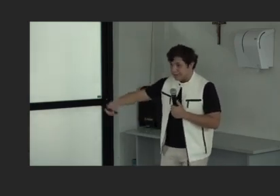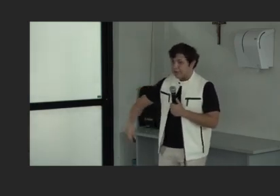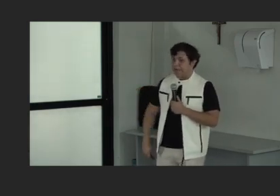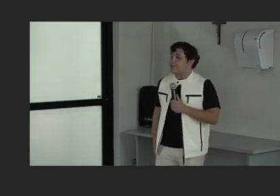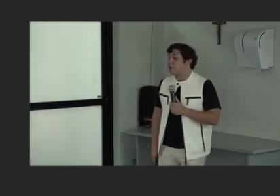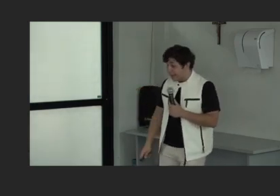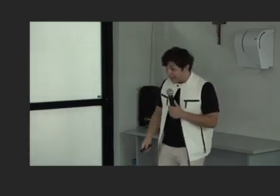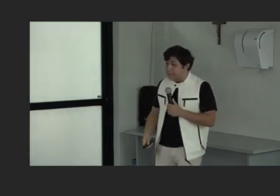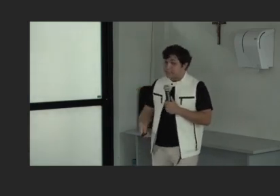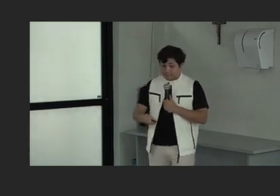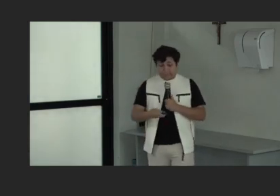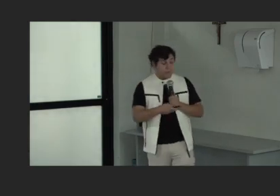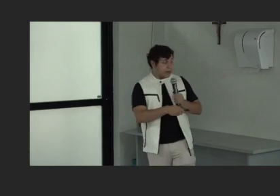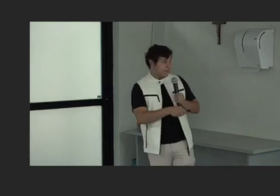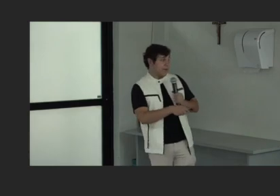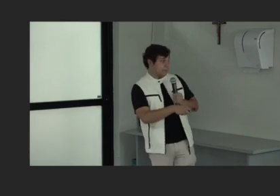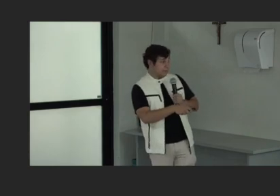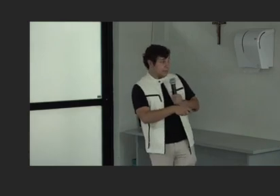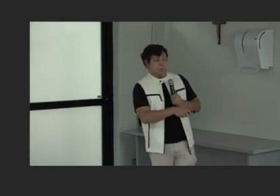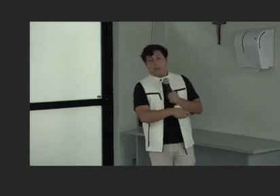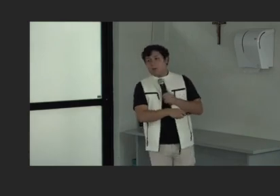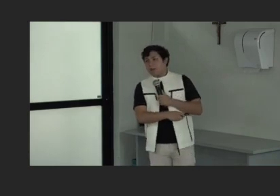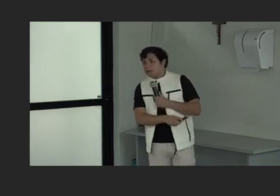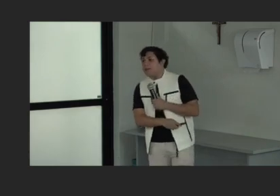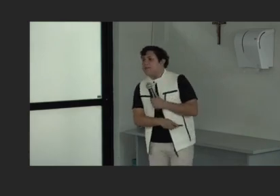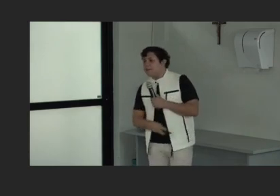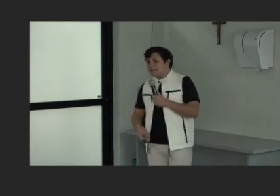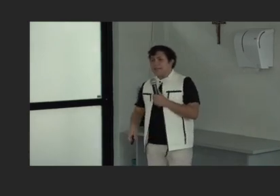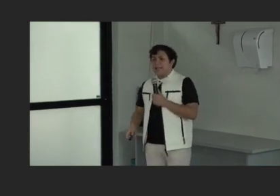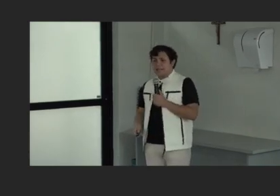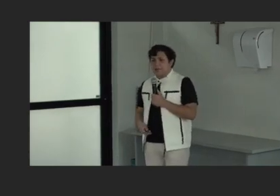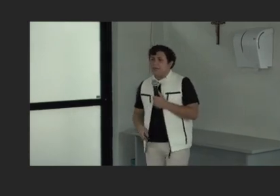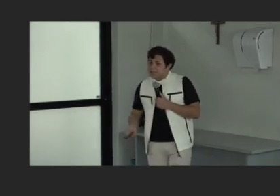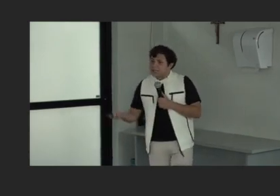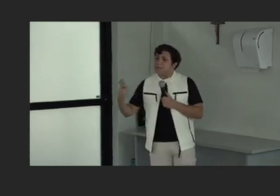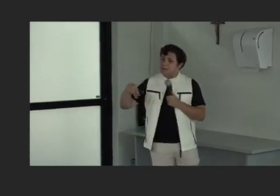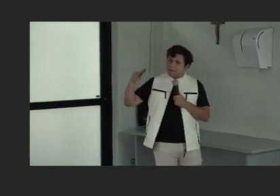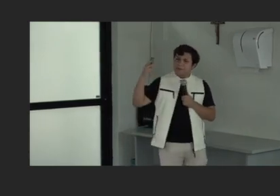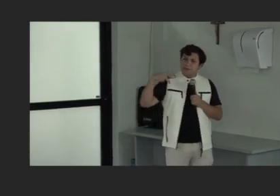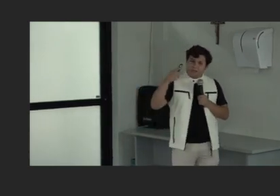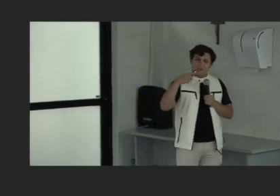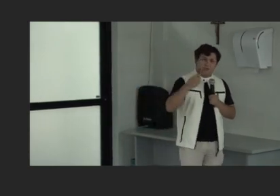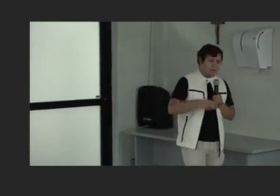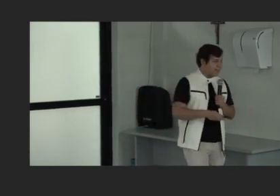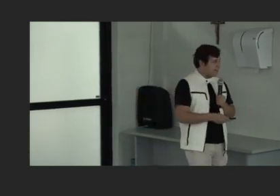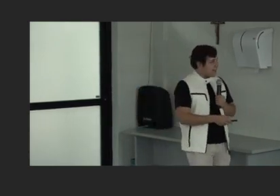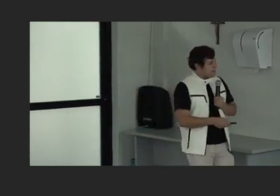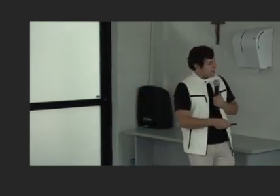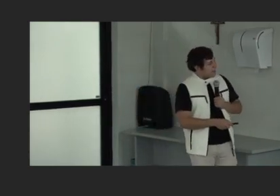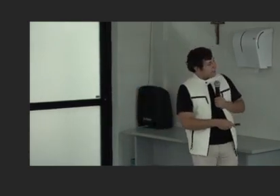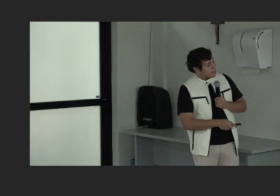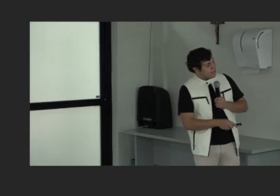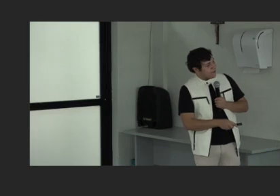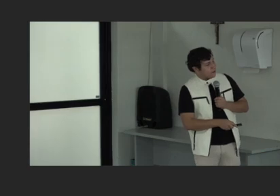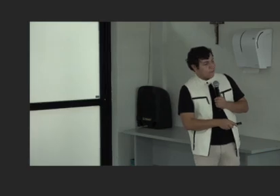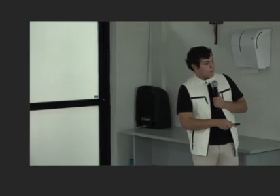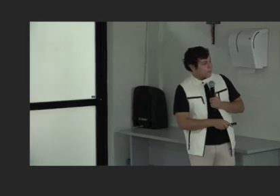¿Okay? Porque es equiparable. ¿Y cuál es la gramática de la lengua de señas para más o menos darnos una idea? Aquí está abajo. No